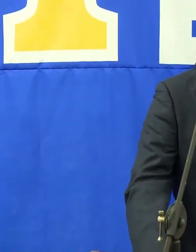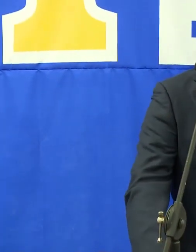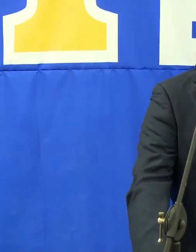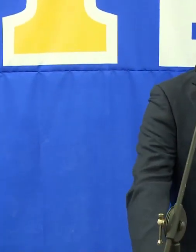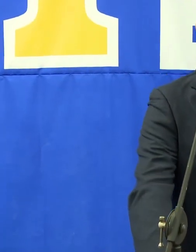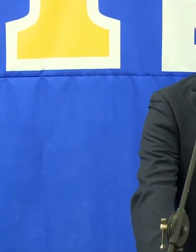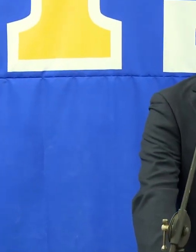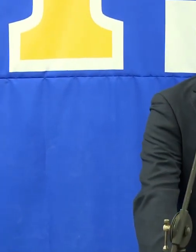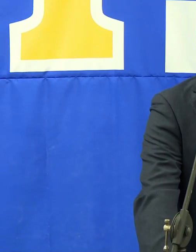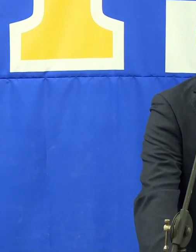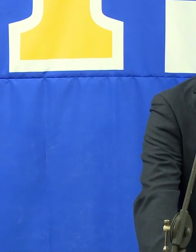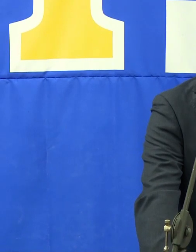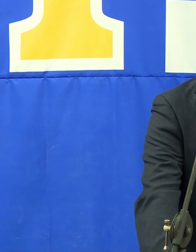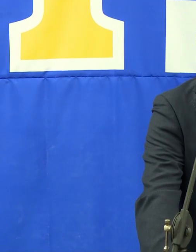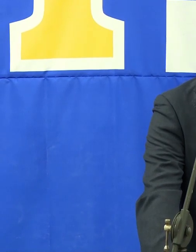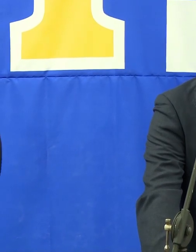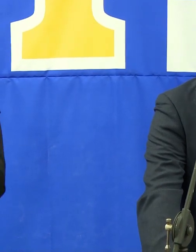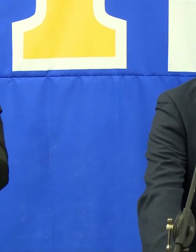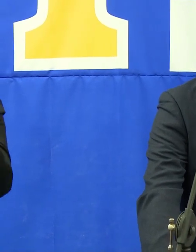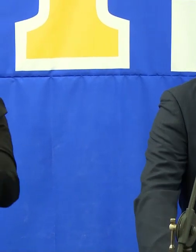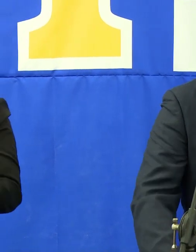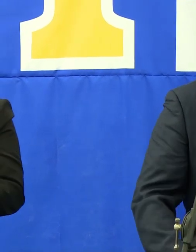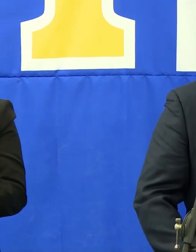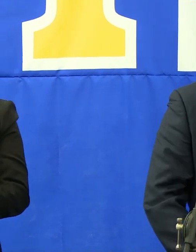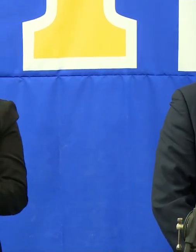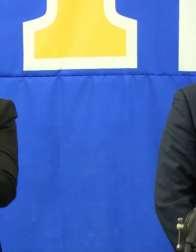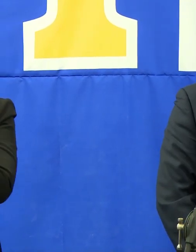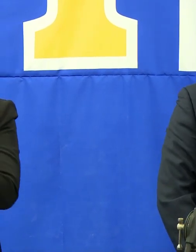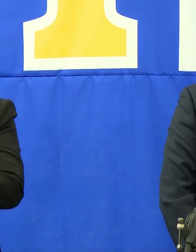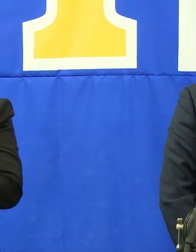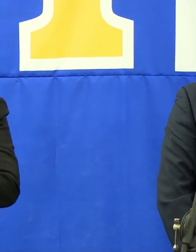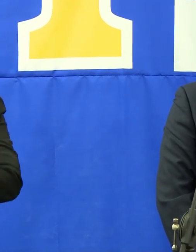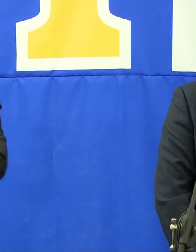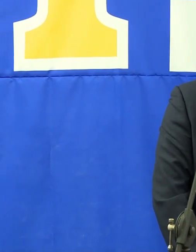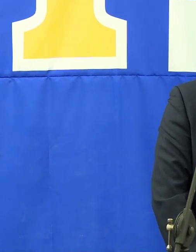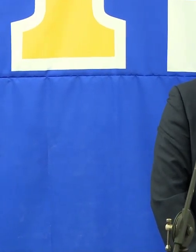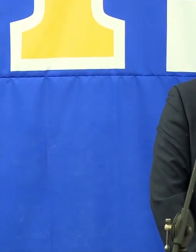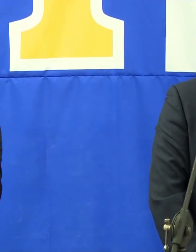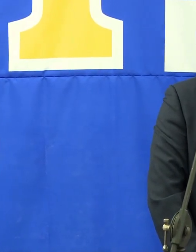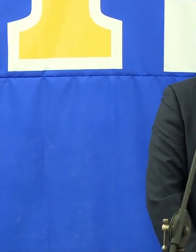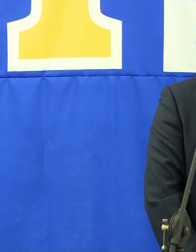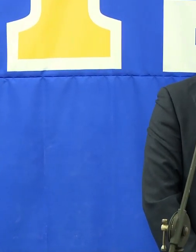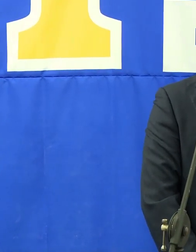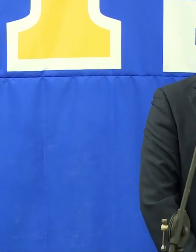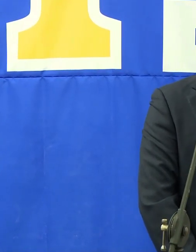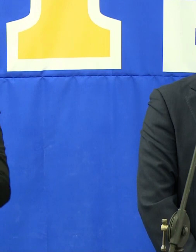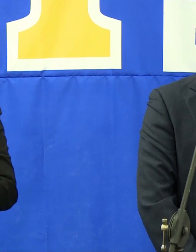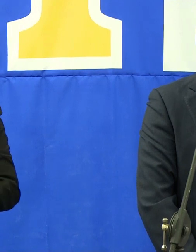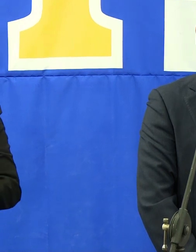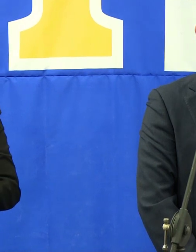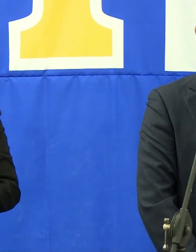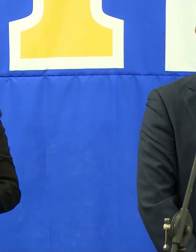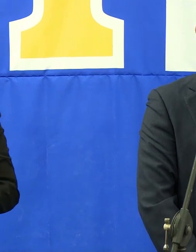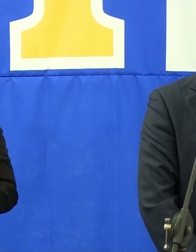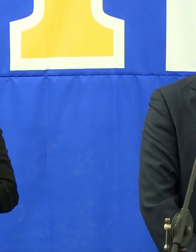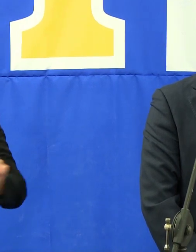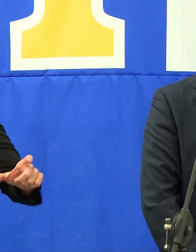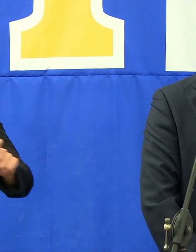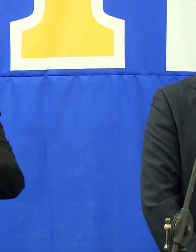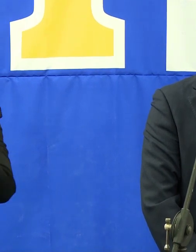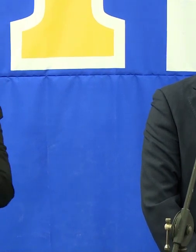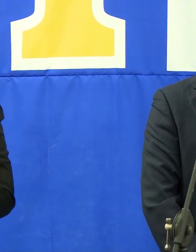그동안 우리 엄태준 시장이 잘한 게 많지만 저는 31개 시군을